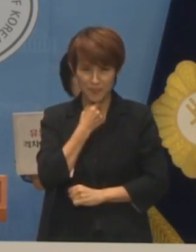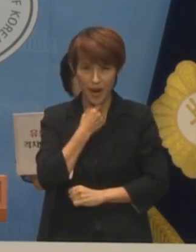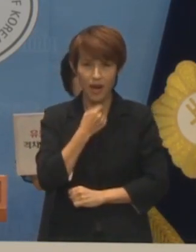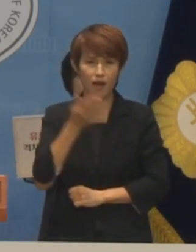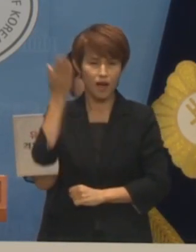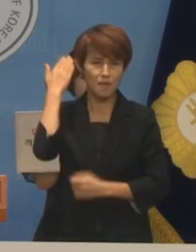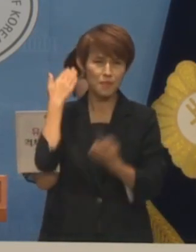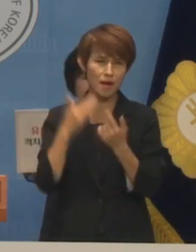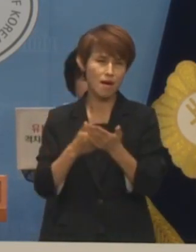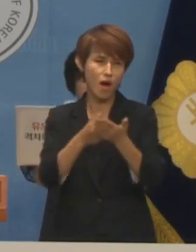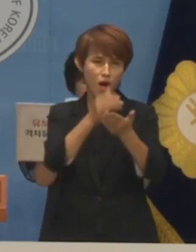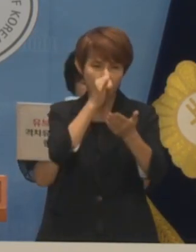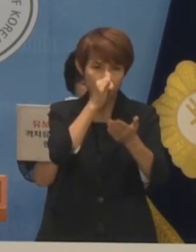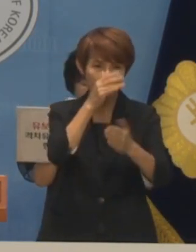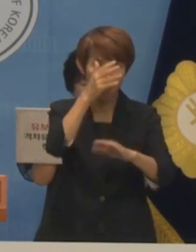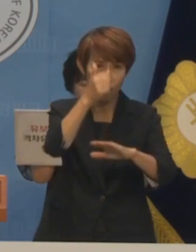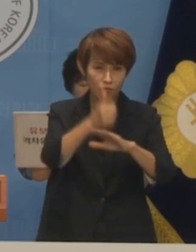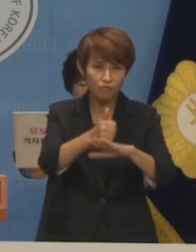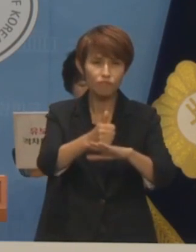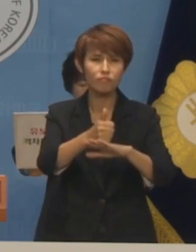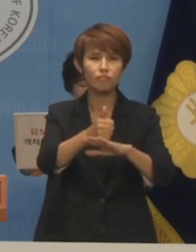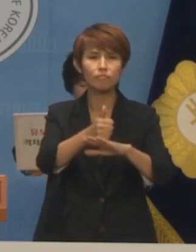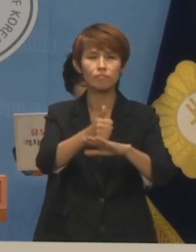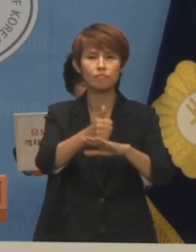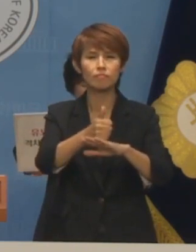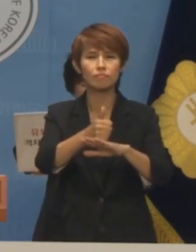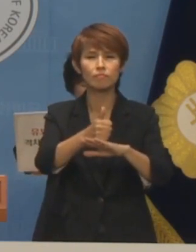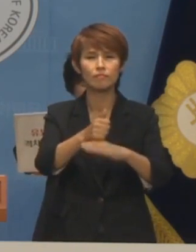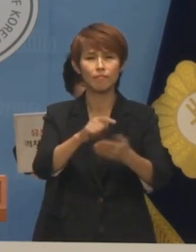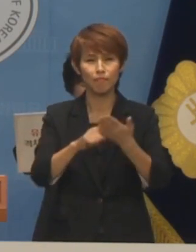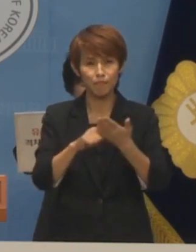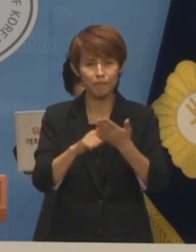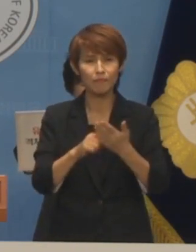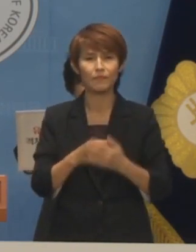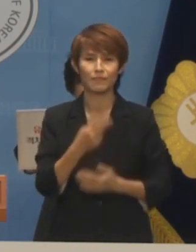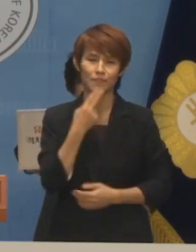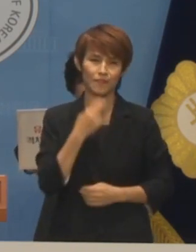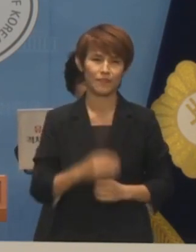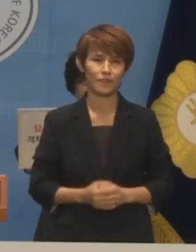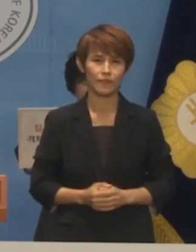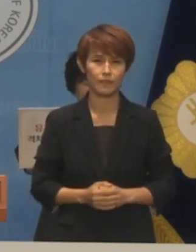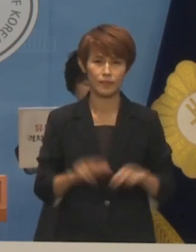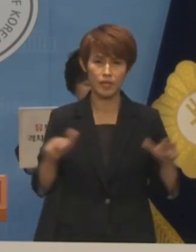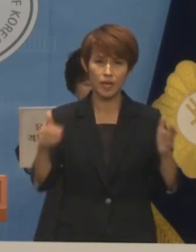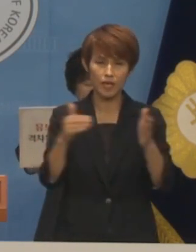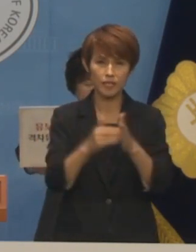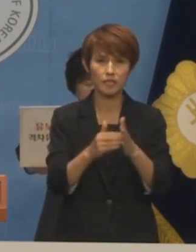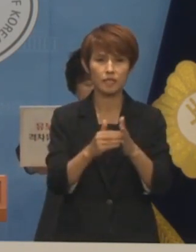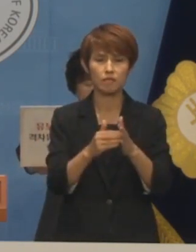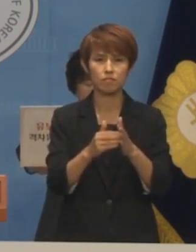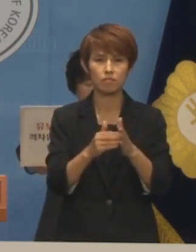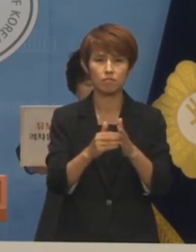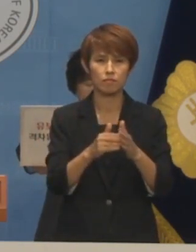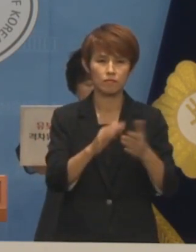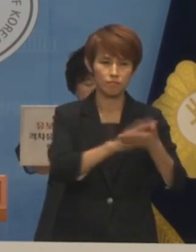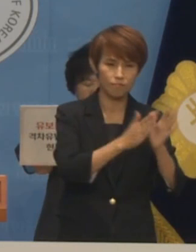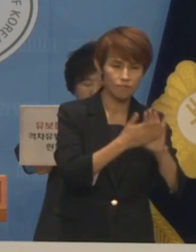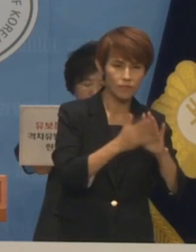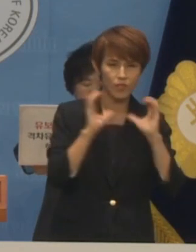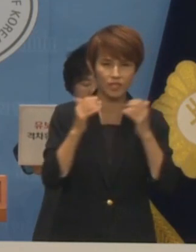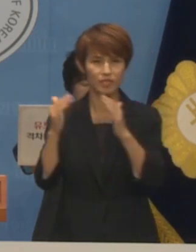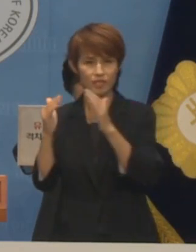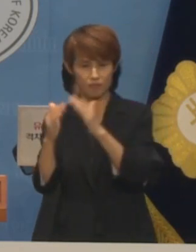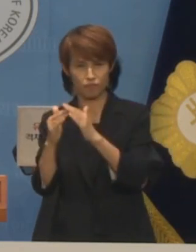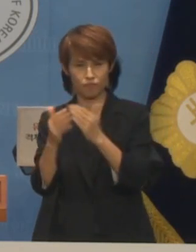되었으나 끝내 결실을 거두지 못한 바 있다. 지금까지 이원화되어 운영되어 왔던